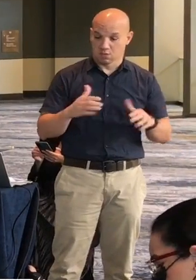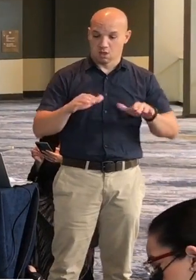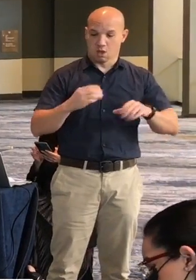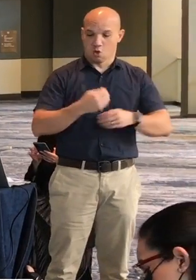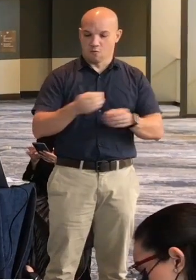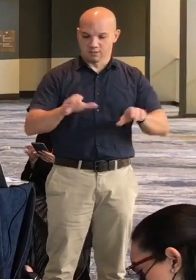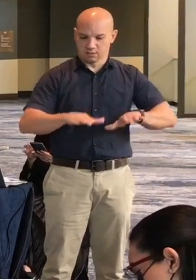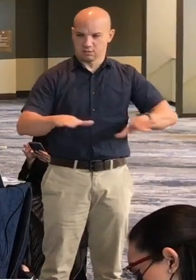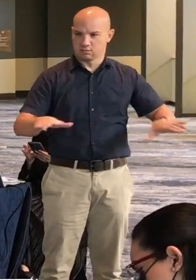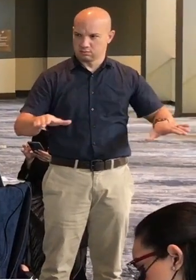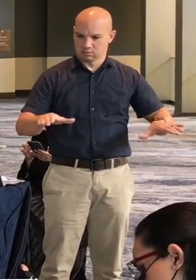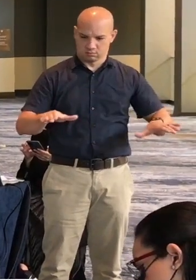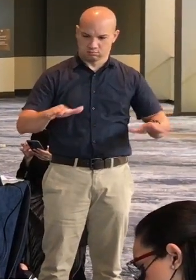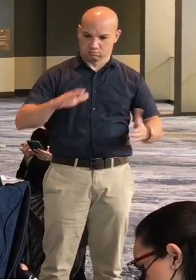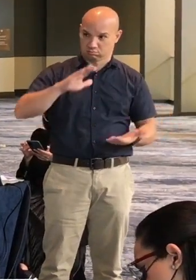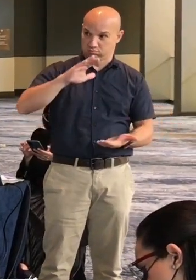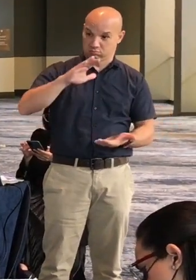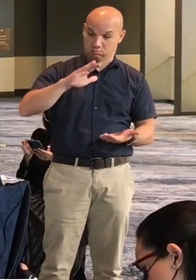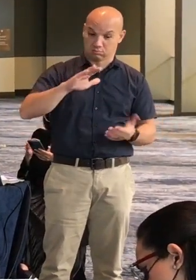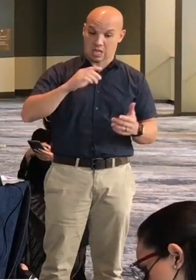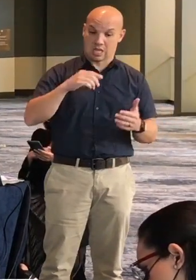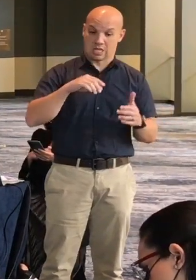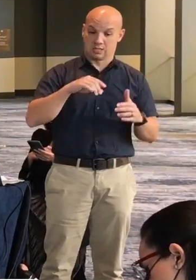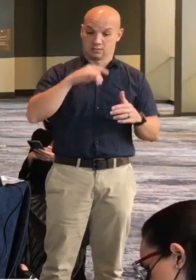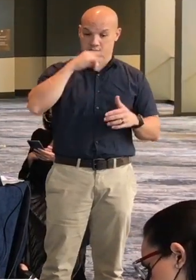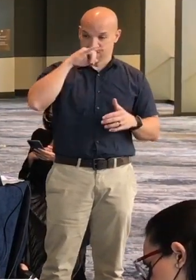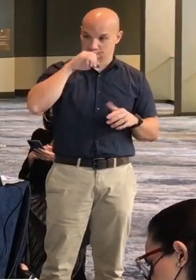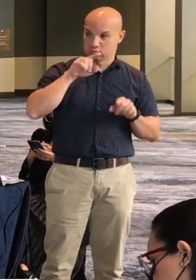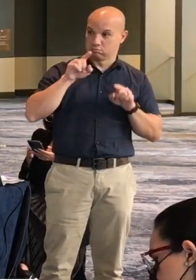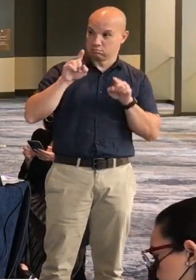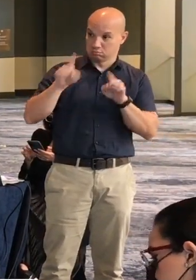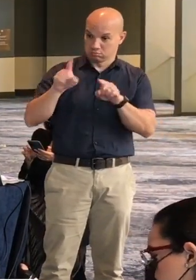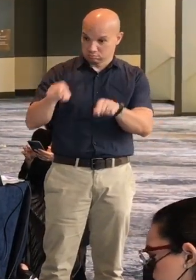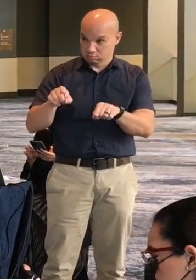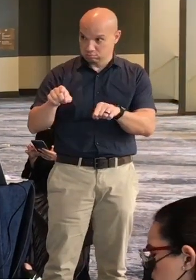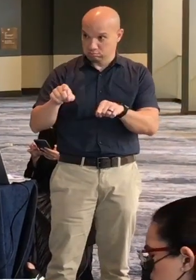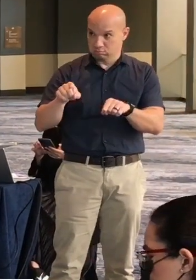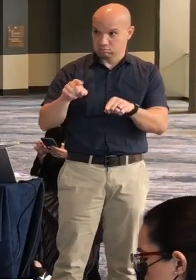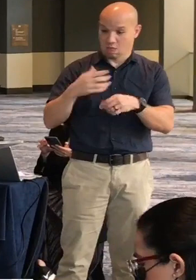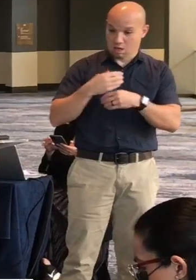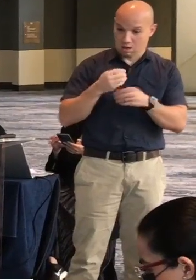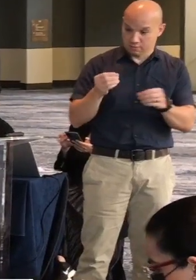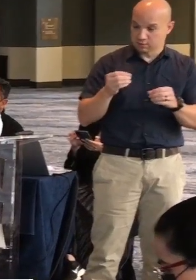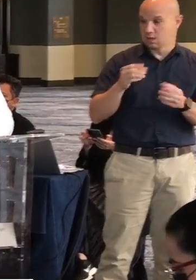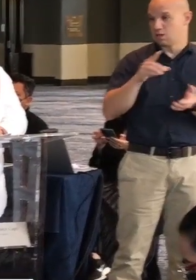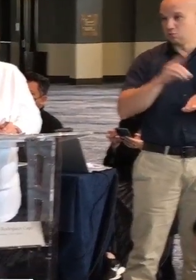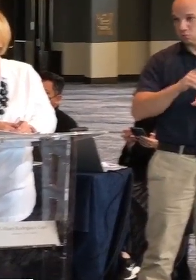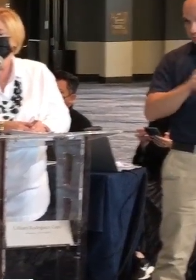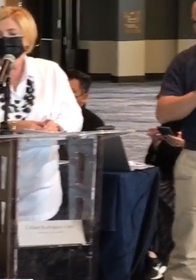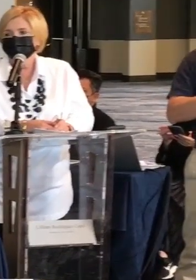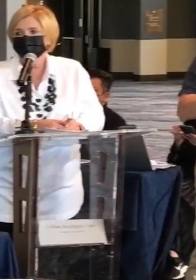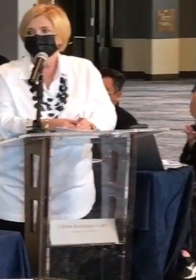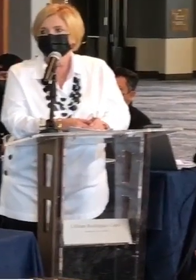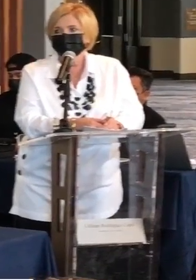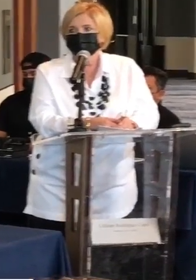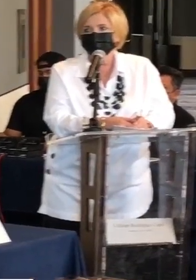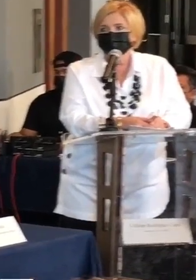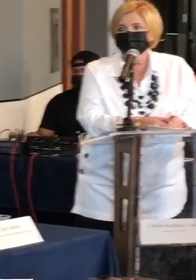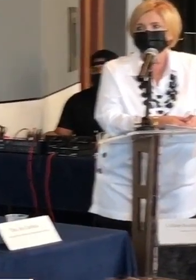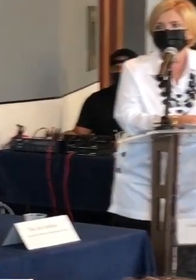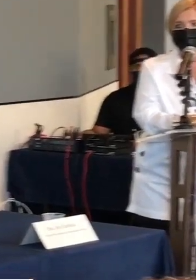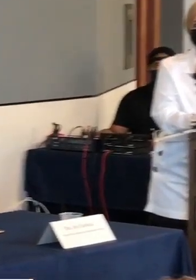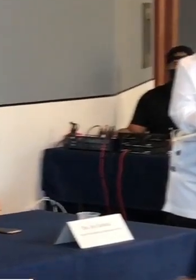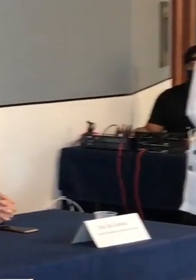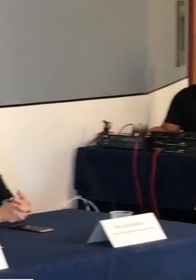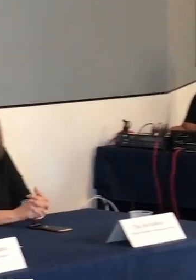preocupa sobre esto en general ante la pandemia? Sí, gracias Lili por esta pregunta. Efectivamente sí